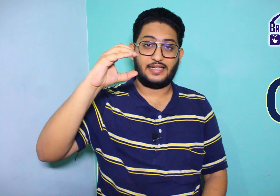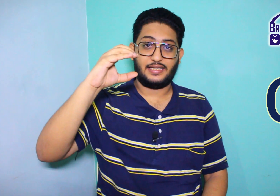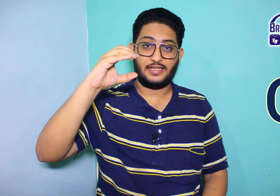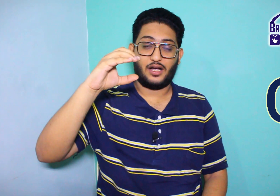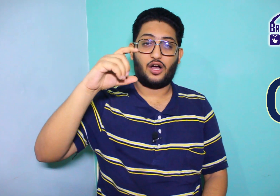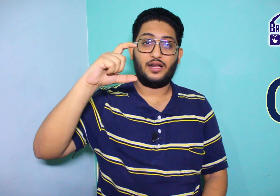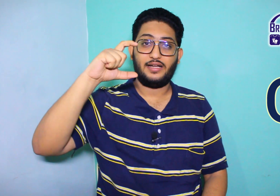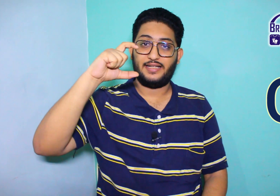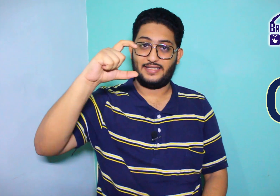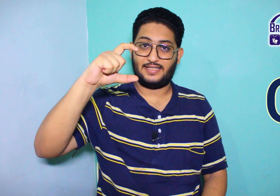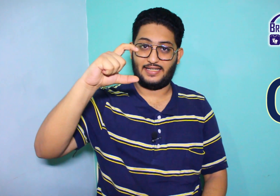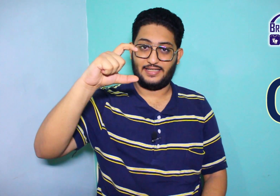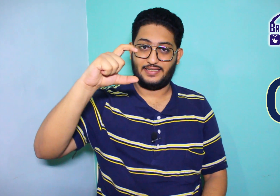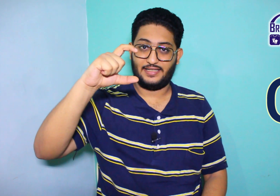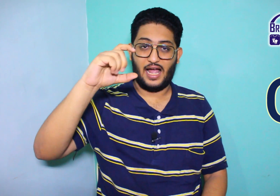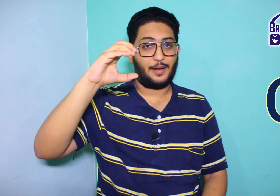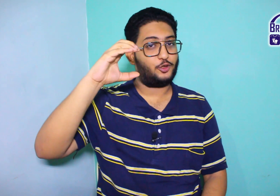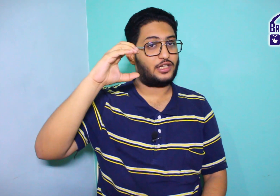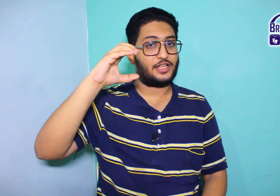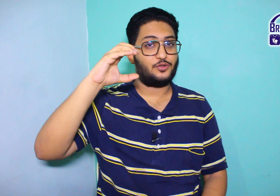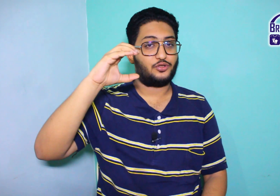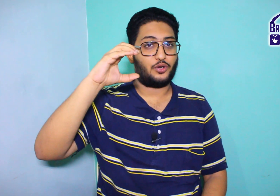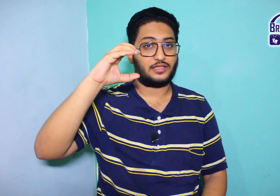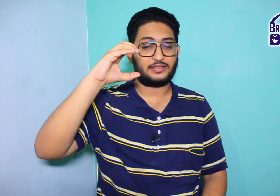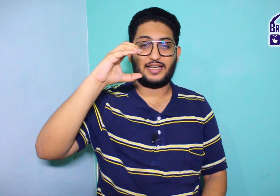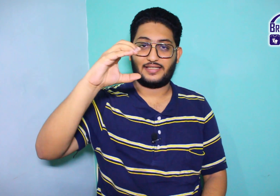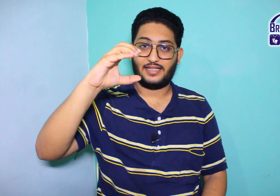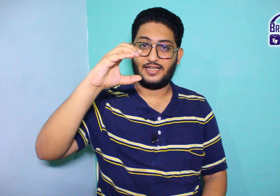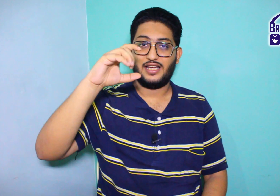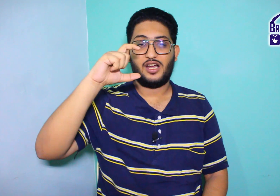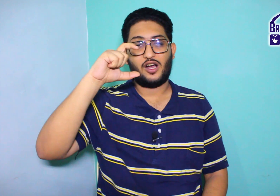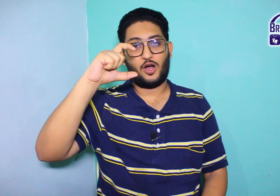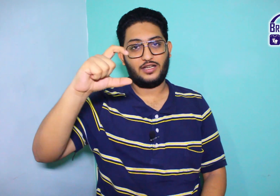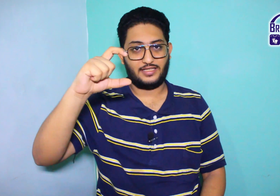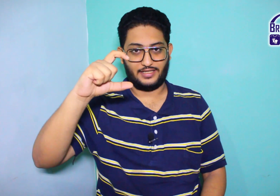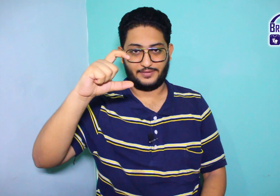सी और सी। आप दोनों तरीके से यूज शो कर सकते हैं, सी और सी।